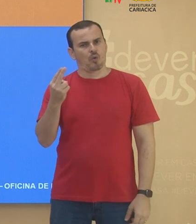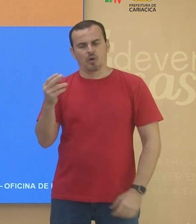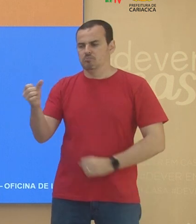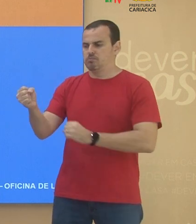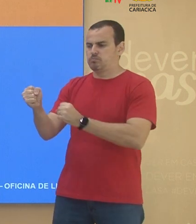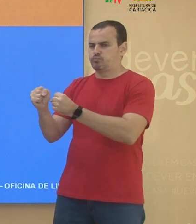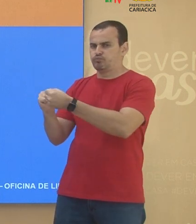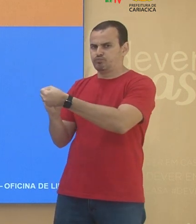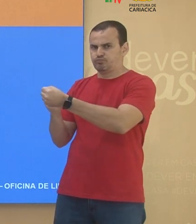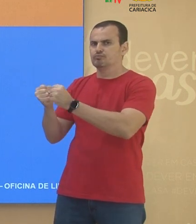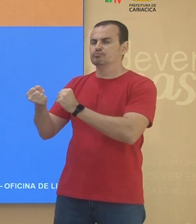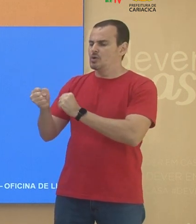Trator.